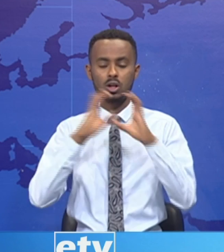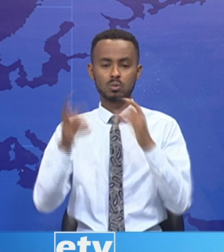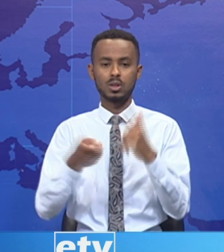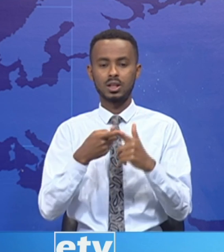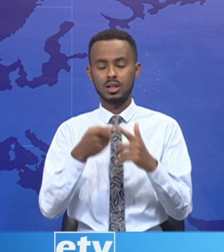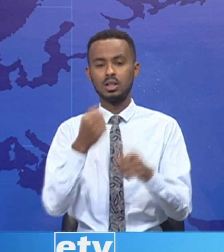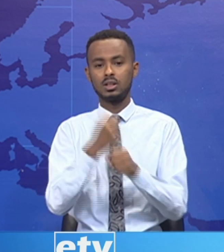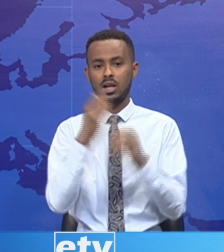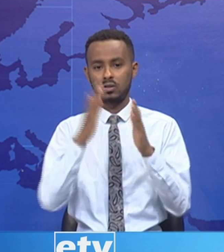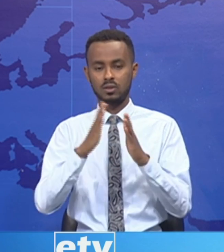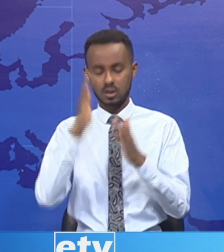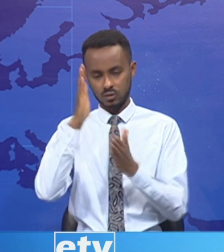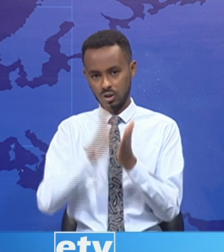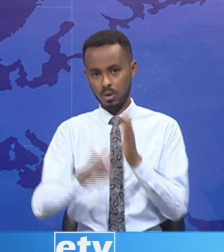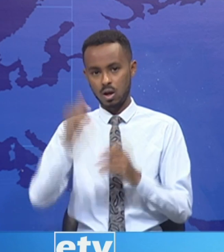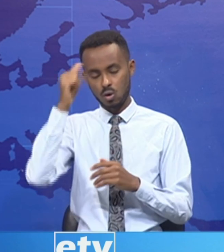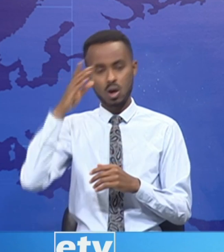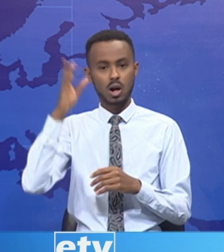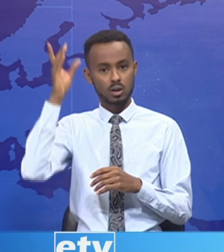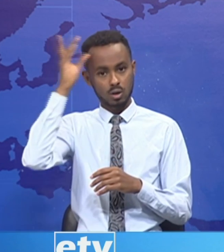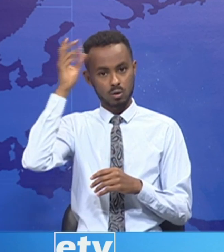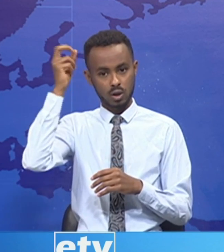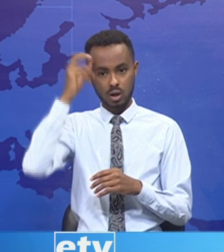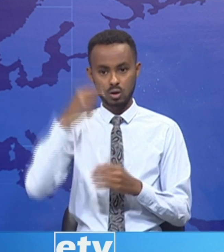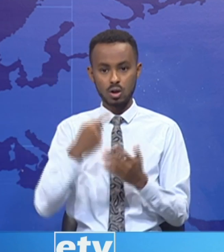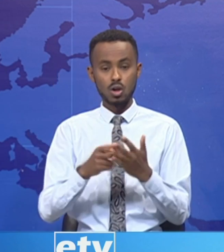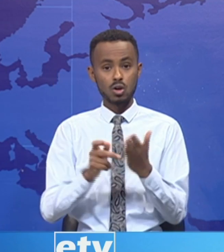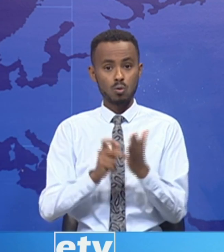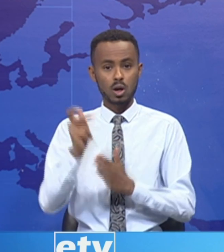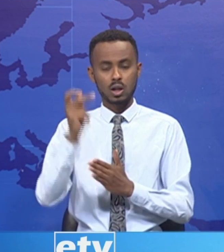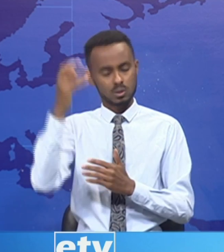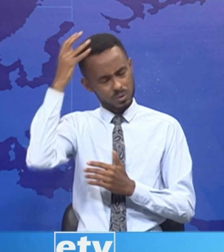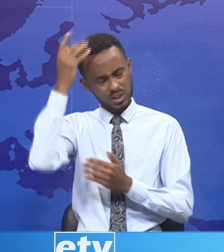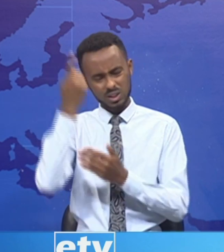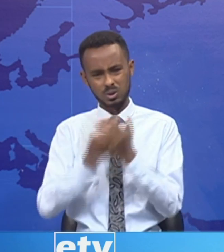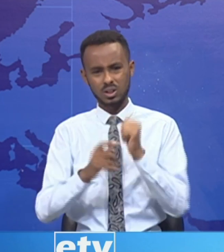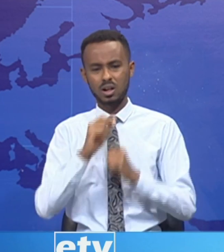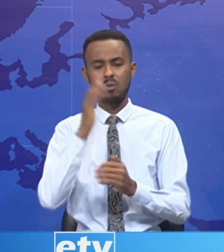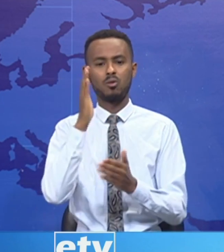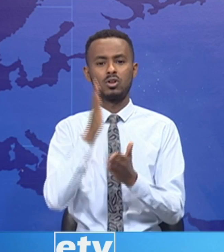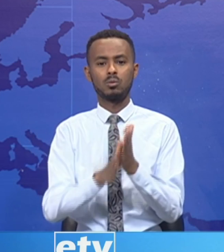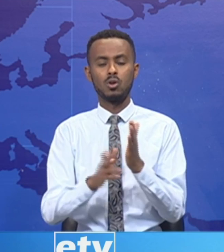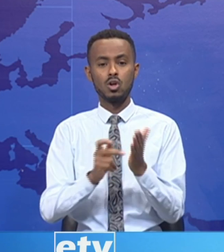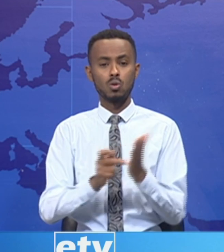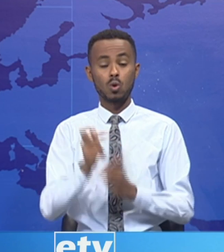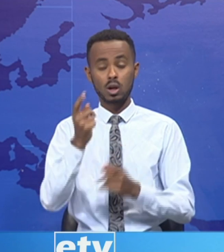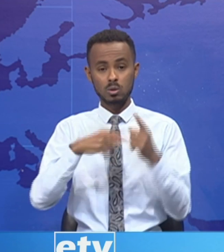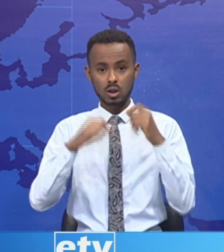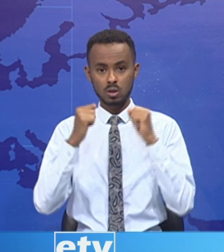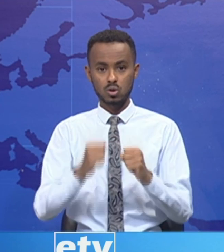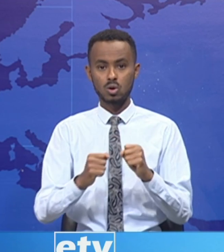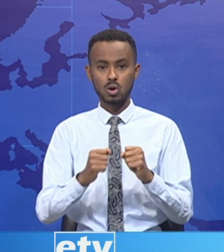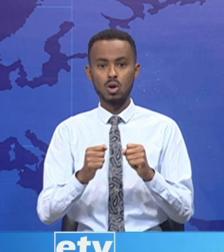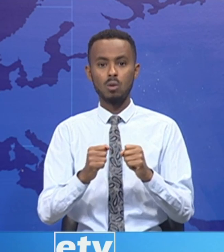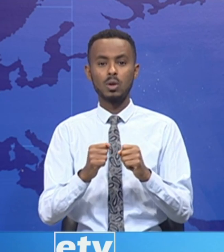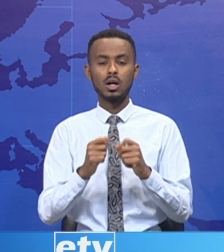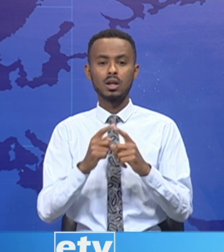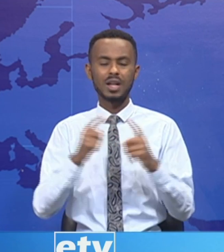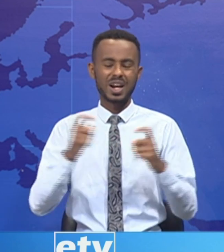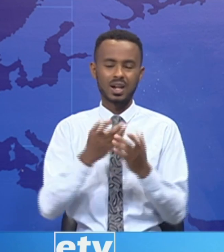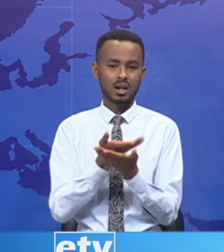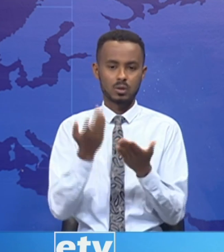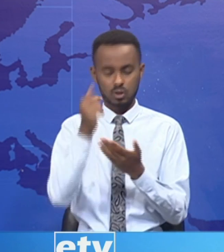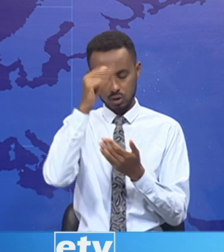አቶ ካሳውን ጎንፌ ናቸው። ዲሞክራሲ በመንግስት ብቻ አይደለም የሚመጣው። ዲሞክራሲ መምጣት የሚችለው በተጻፈ ነገርም ብቻ አይደለም፣